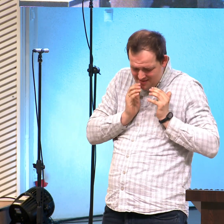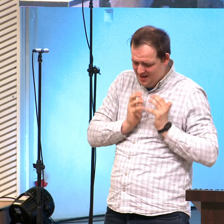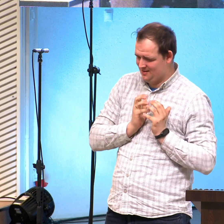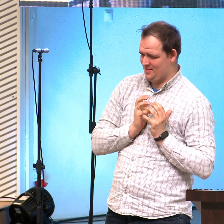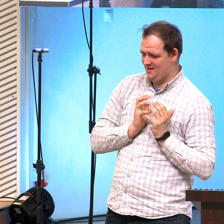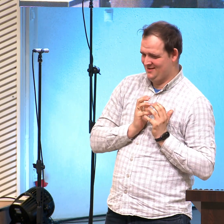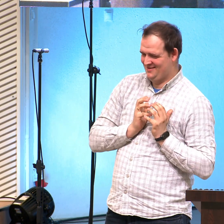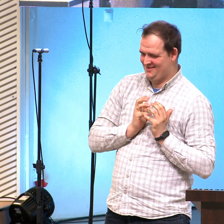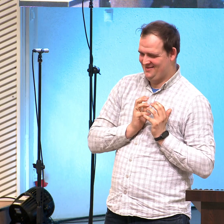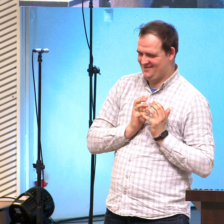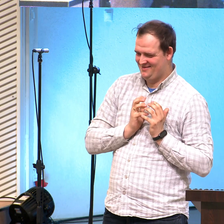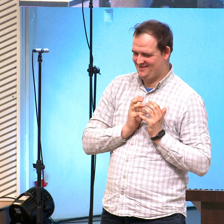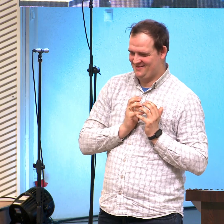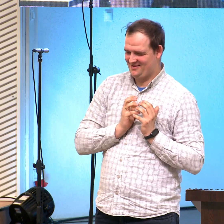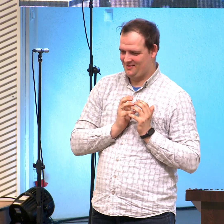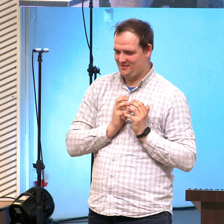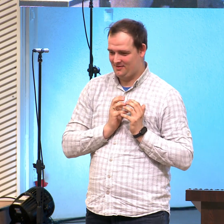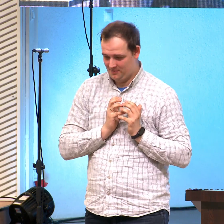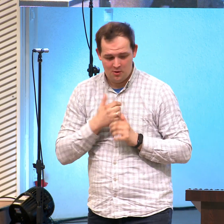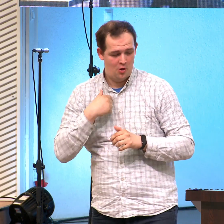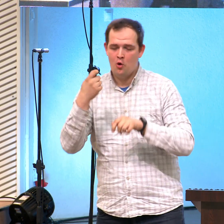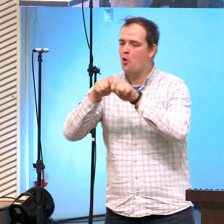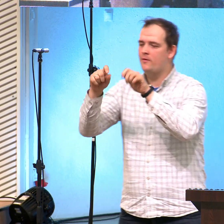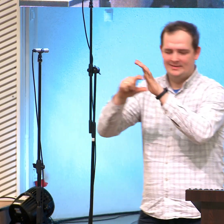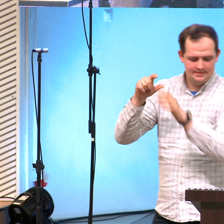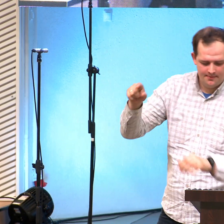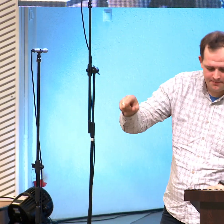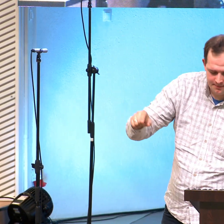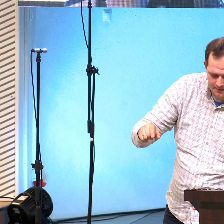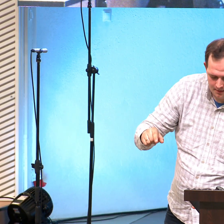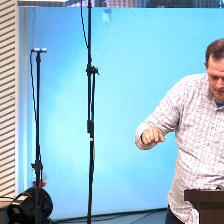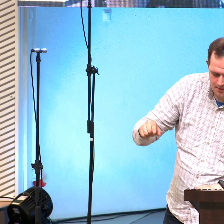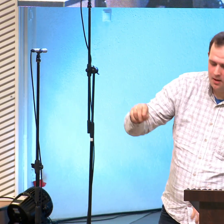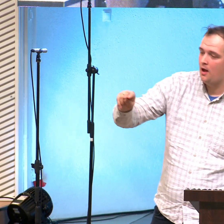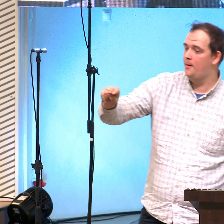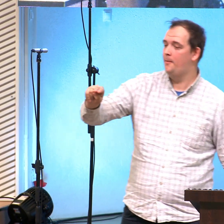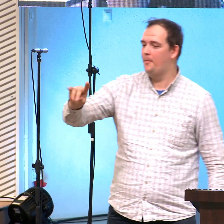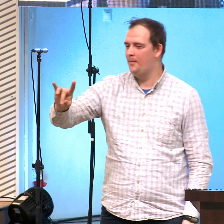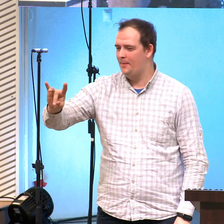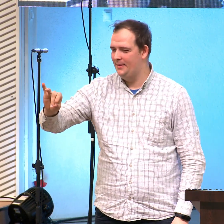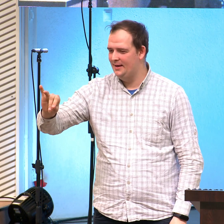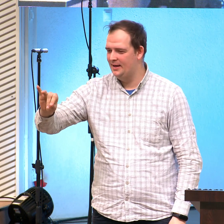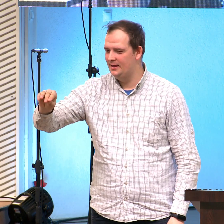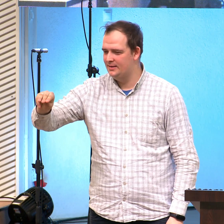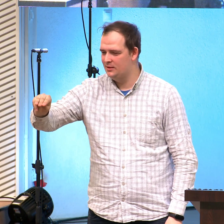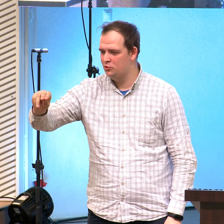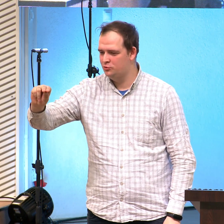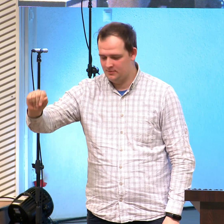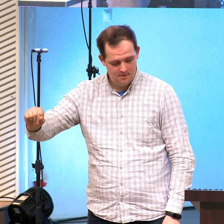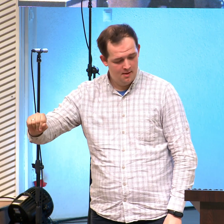строили свой дом духовный и сохранили эту любовь. Притчи